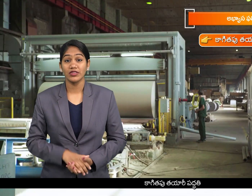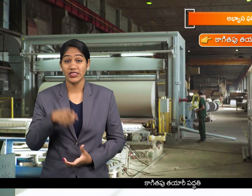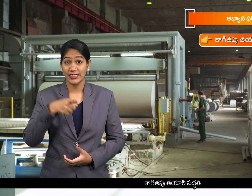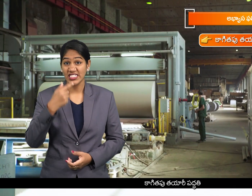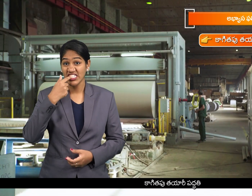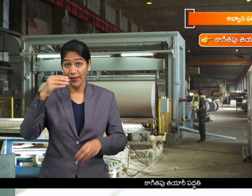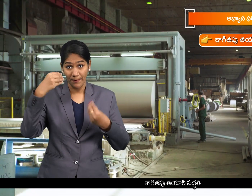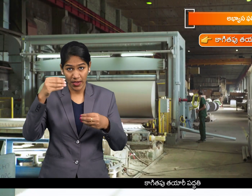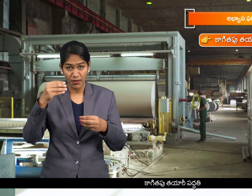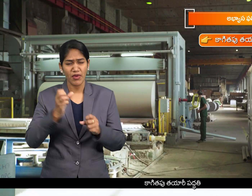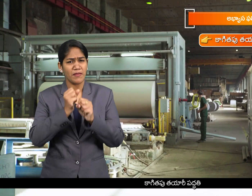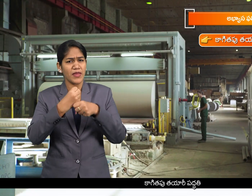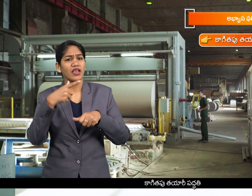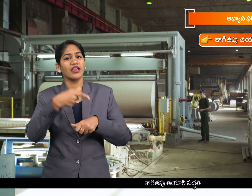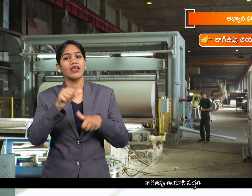కాగితపు తయారీ పద్ధతి,